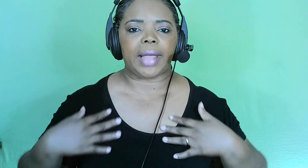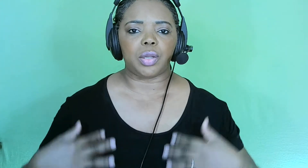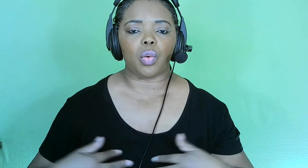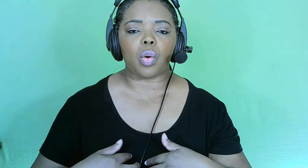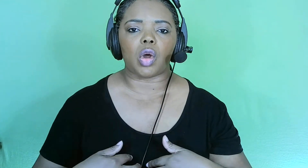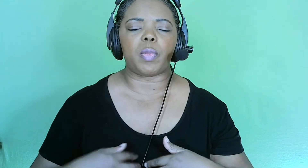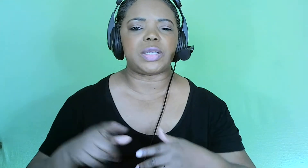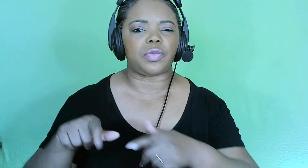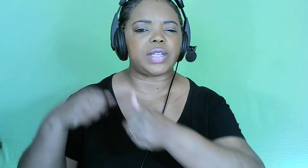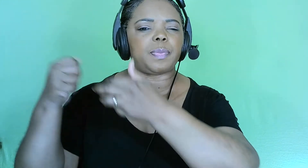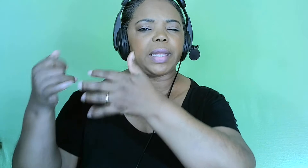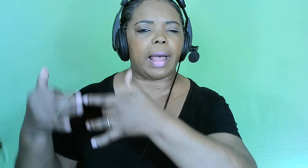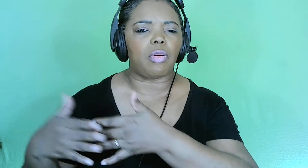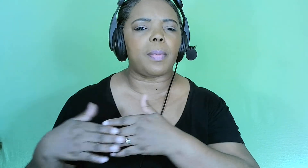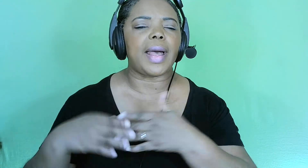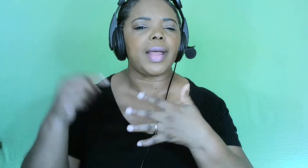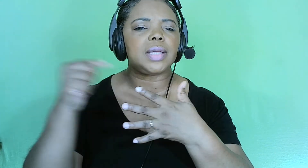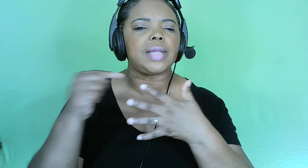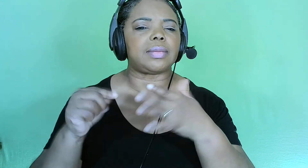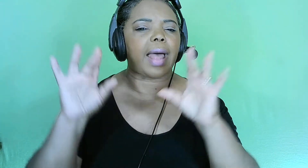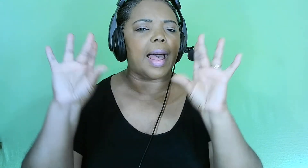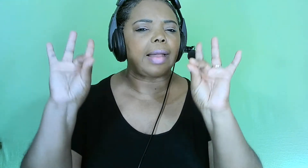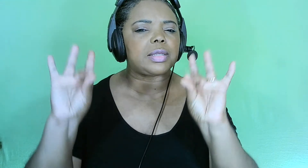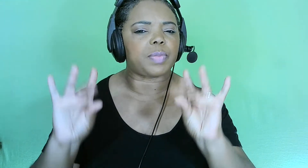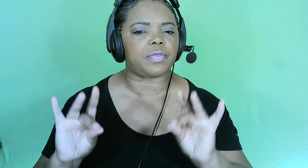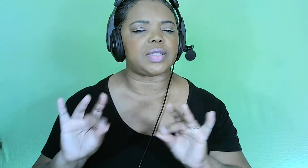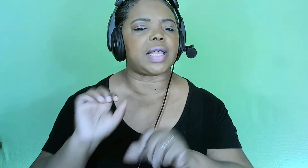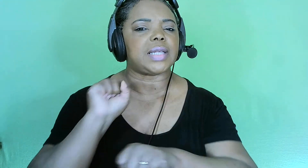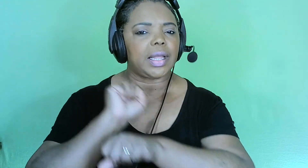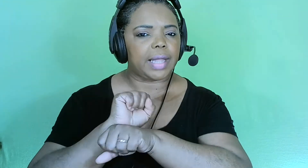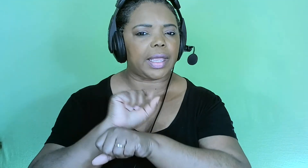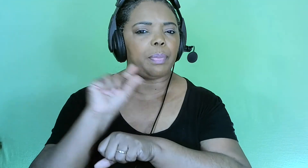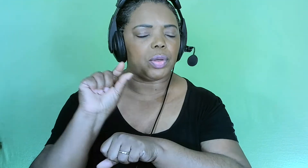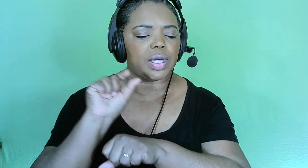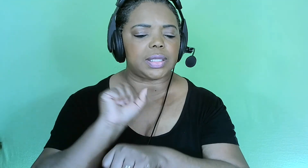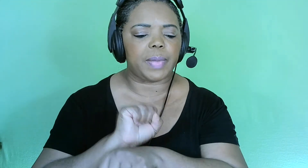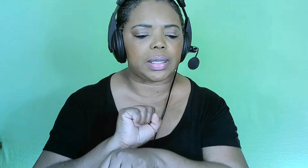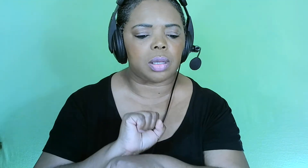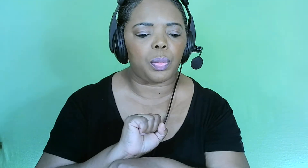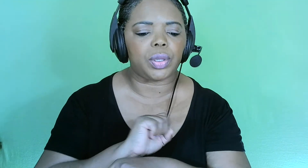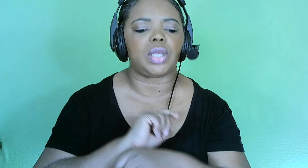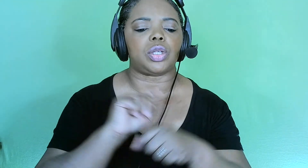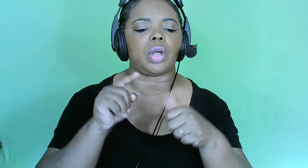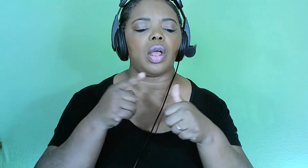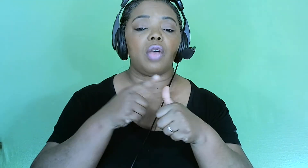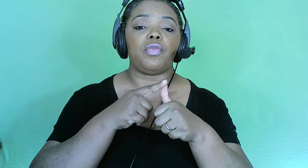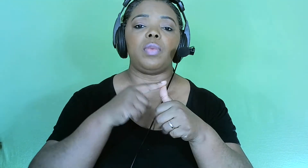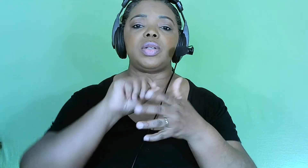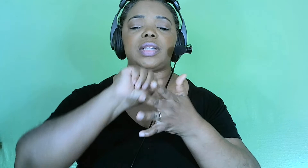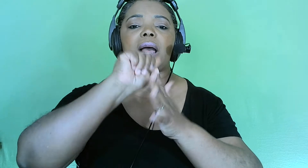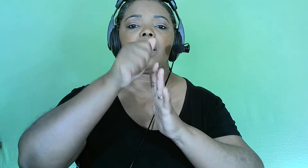aqui no corpo, mas eu vou explicar com mais detalhes para vocês daqui a pouquinho. Espera só um pouquinho que eu só vou mostrar